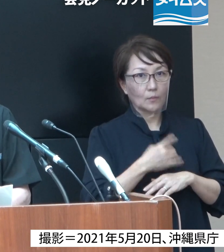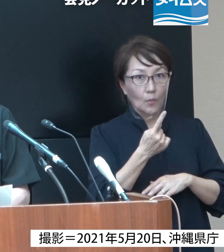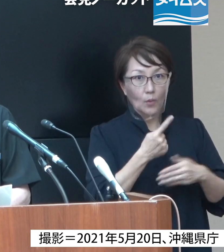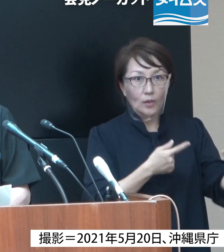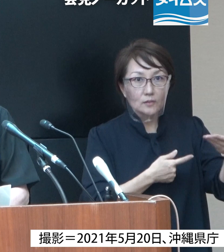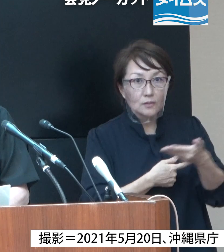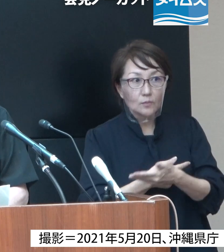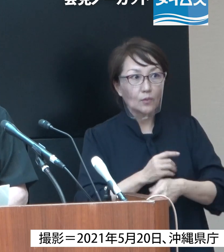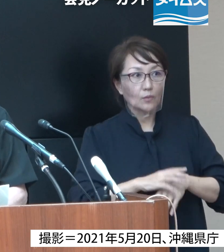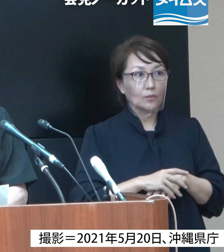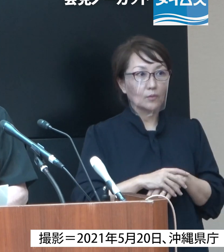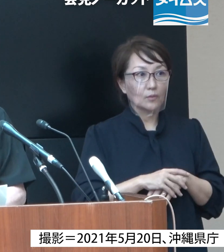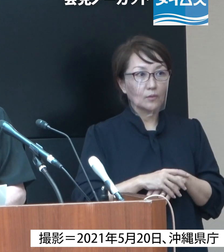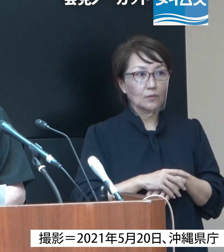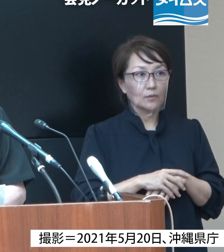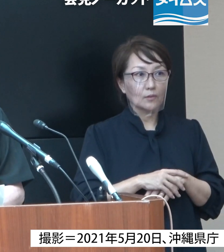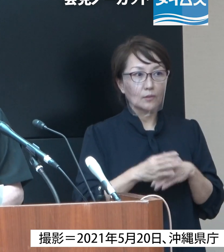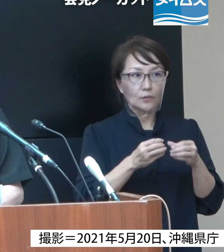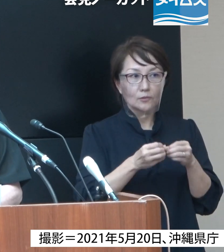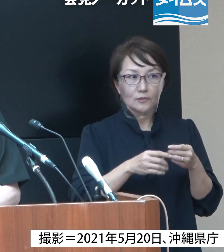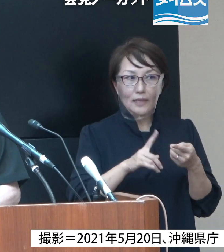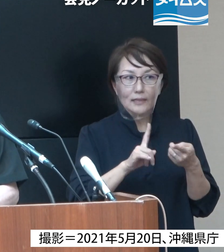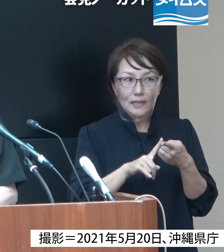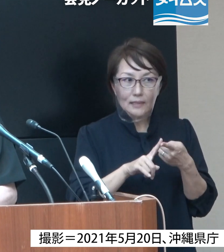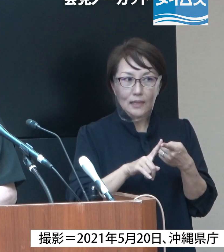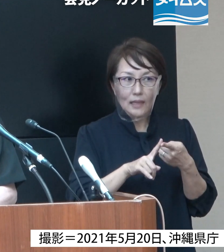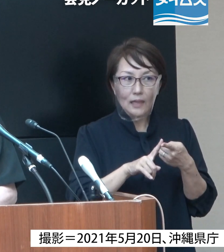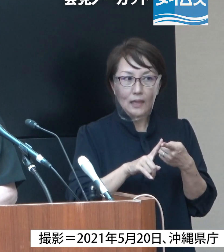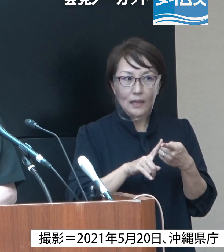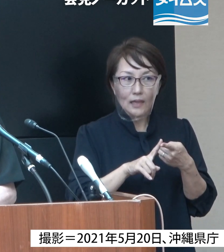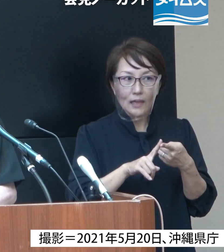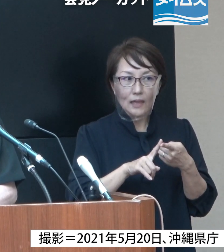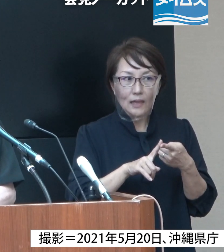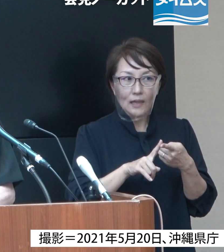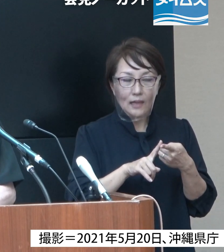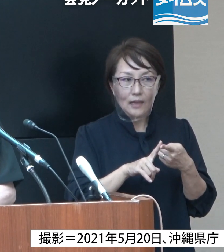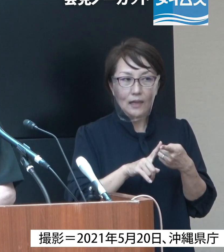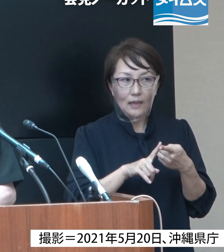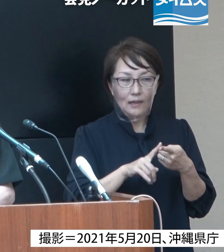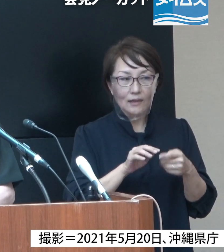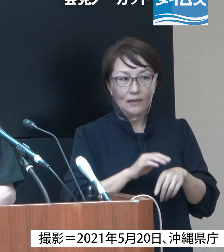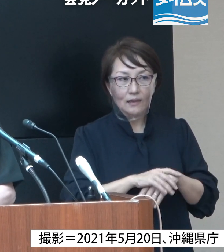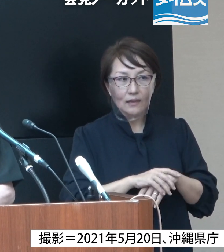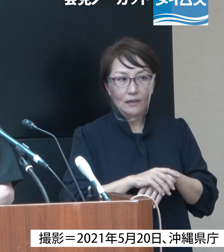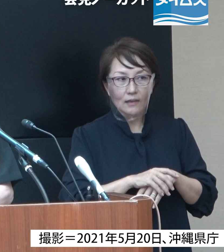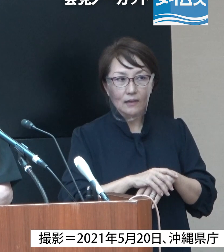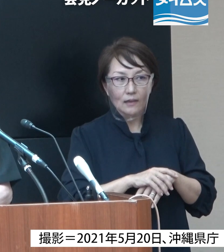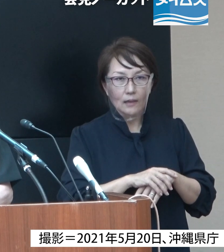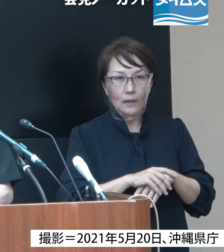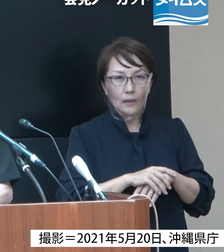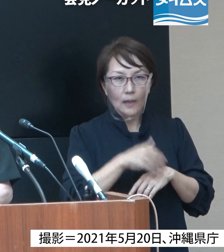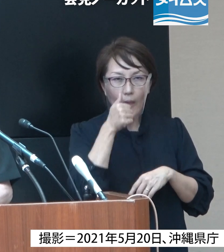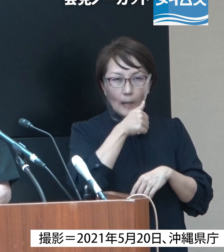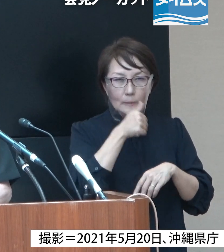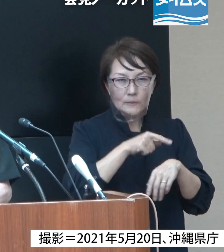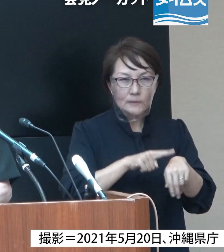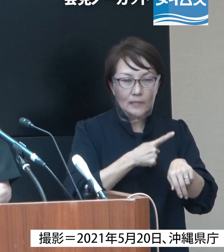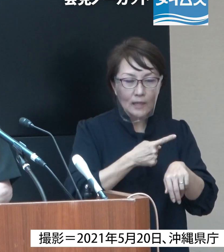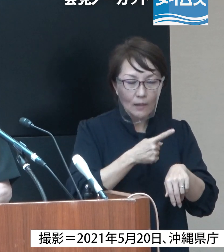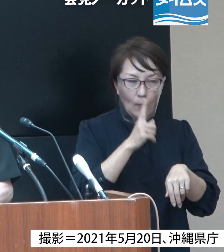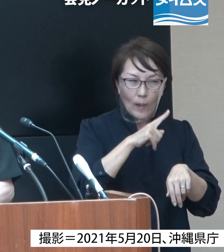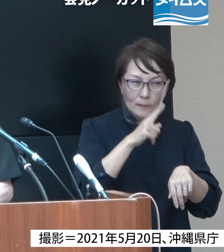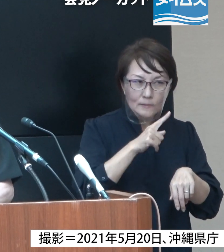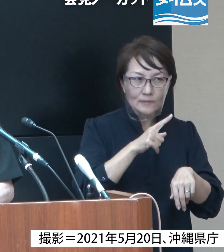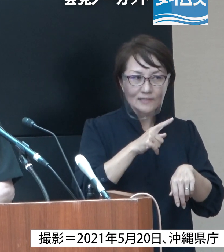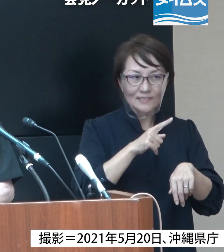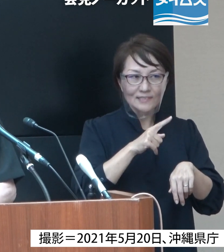具体的な中で1点ぐらいその特に応じなかった理由というか、悪質性のこと、